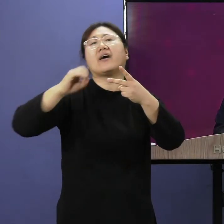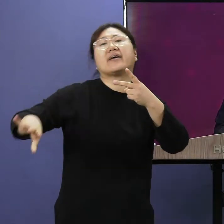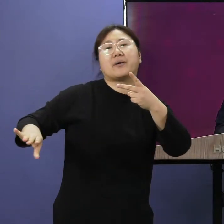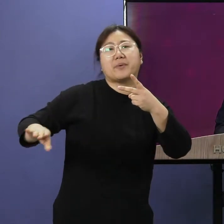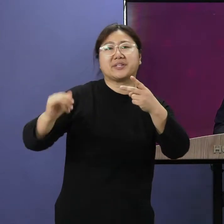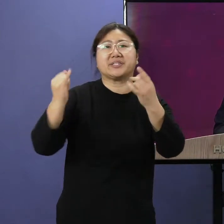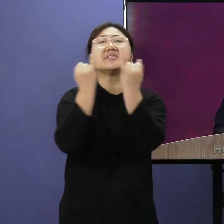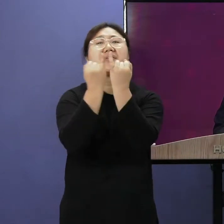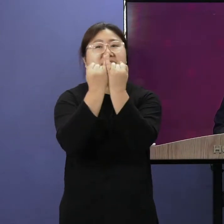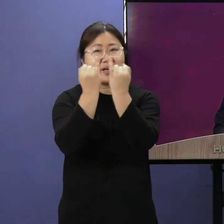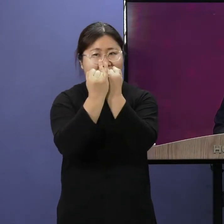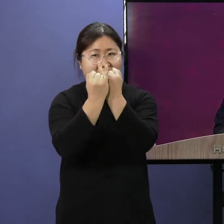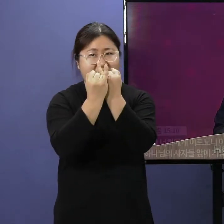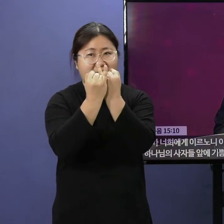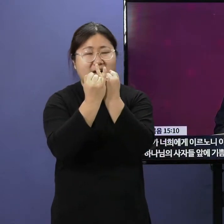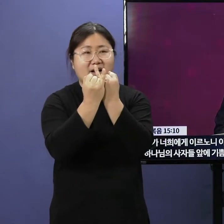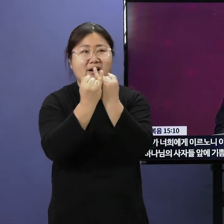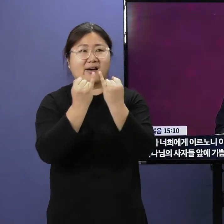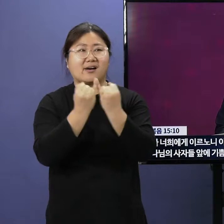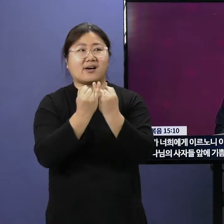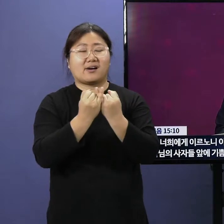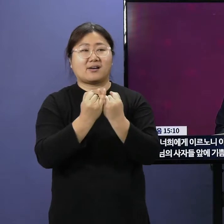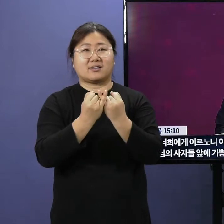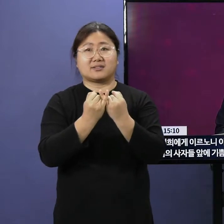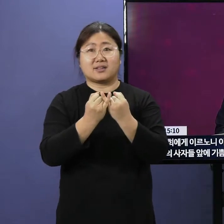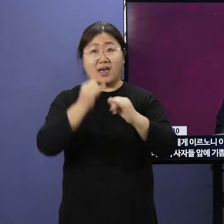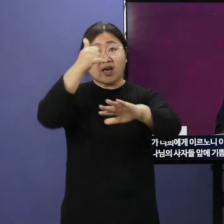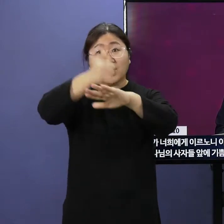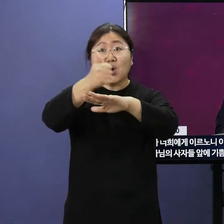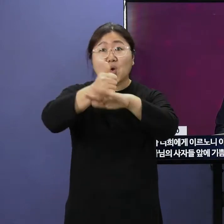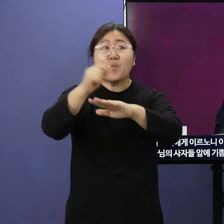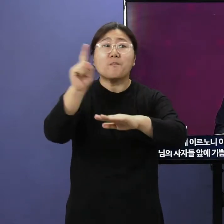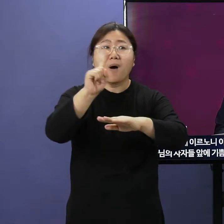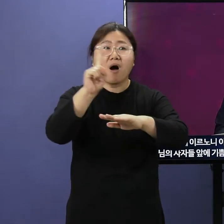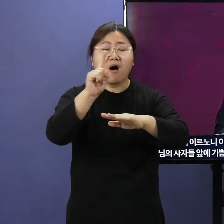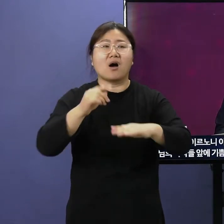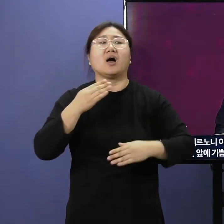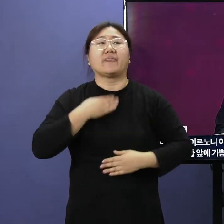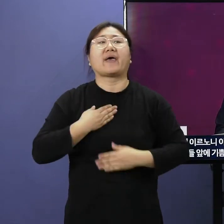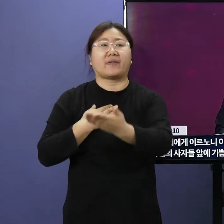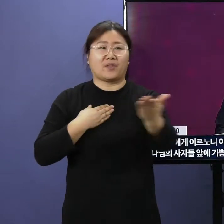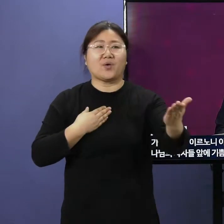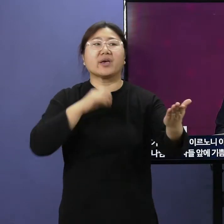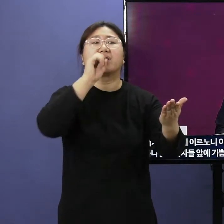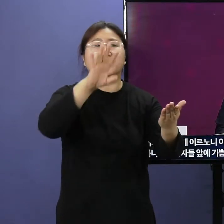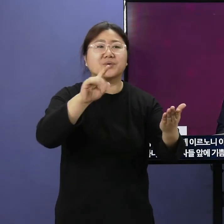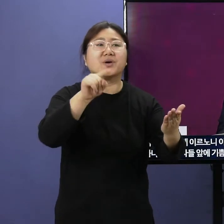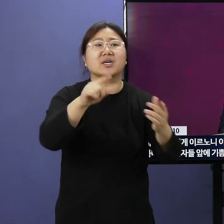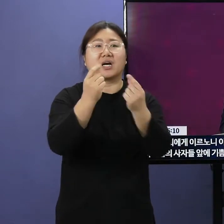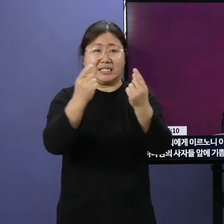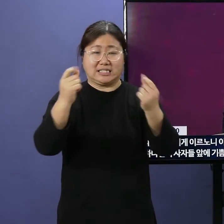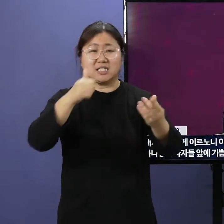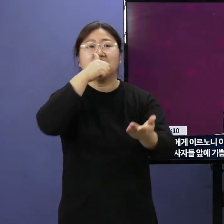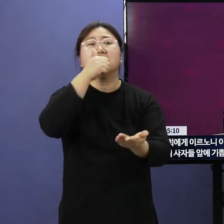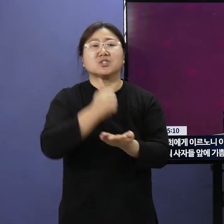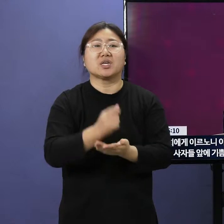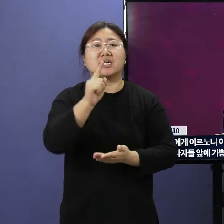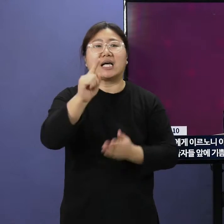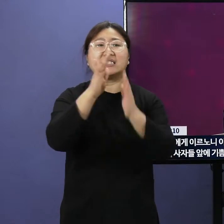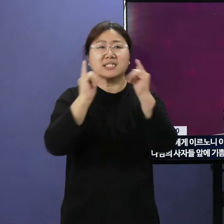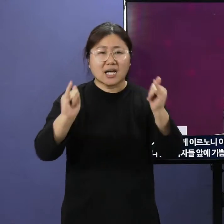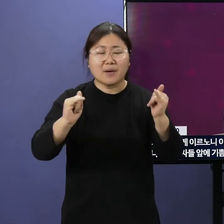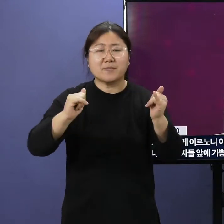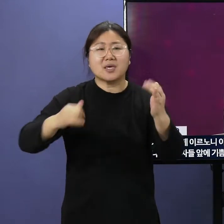10절에 이렇게 말합니다. 내가 너희에게 이르노니 이와 같이 죄인 한 사람이 회개하면 하나님의 사자들